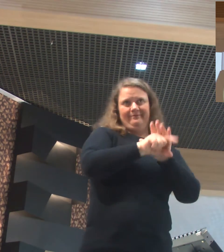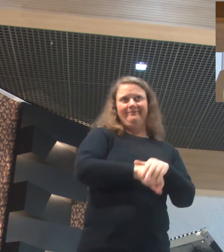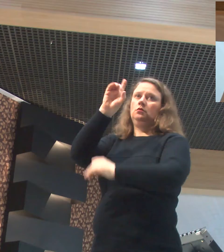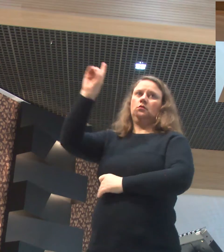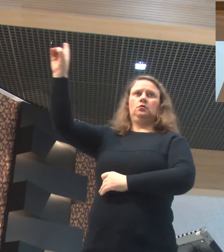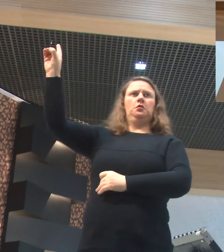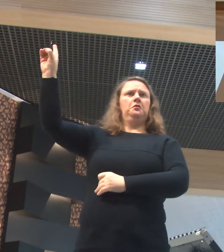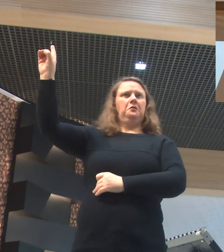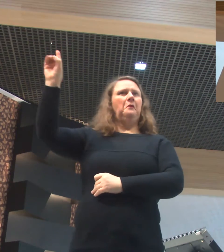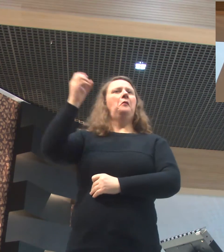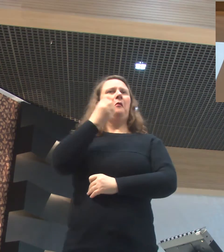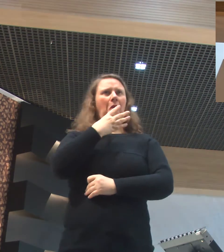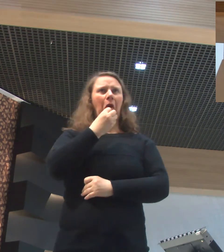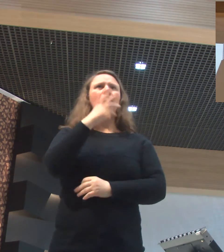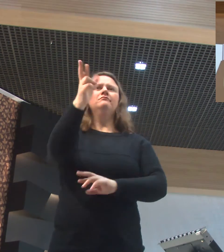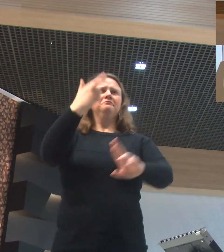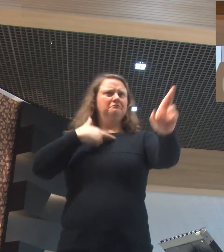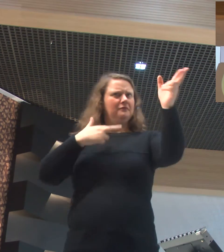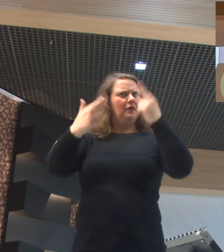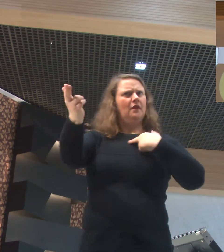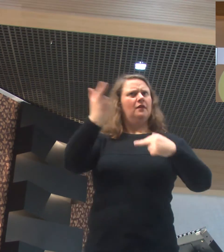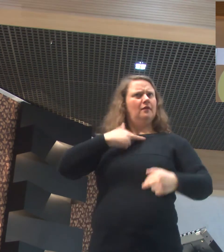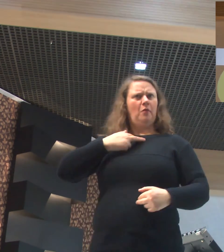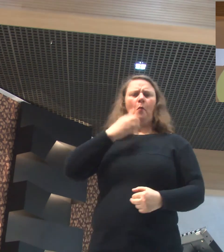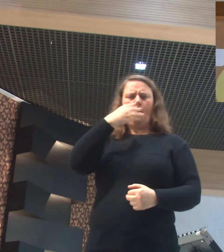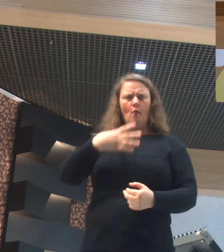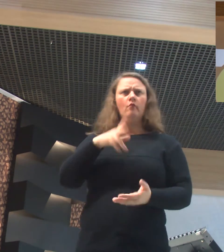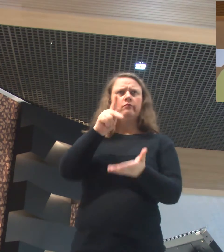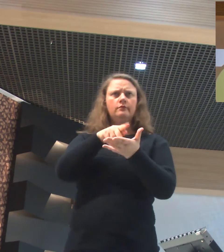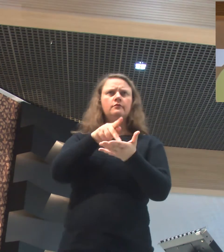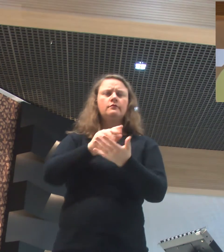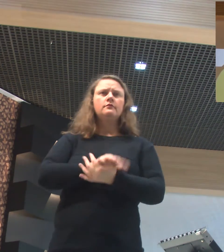então. Olha só, respostas muito interessantes.